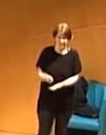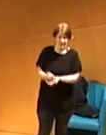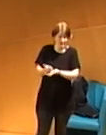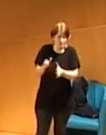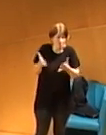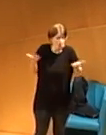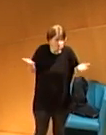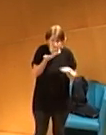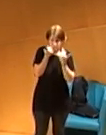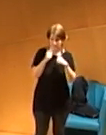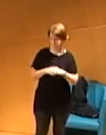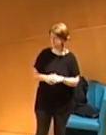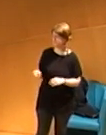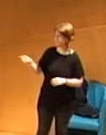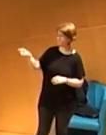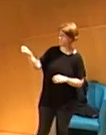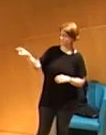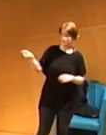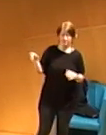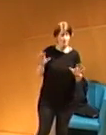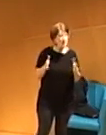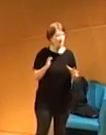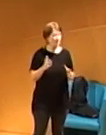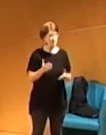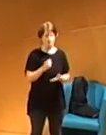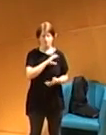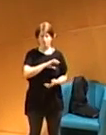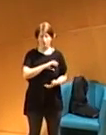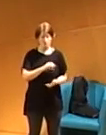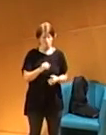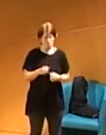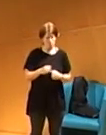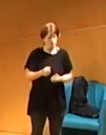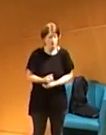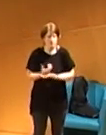essayer de lui ouvrir la parole. Il y a des livres qui sont remarquables pour les enfants.